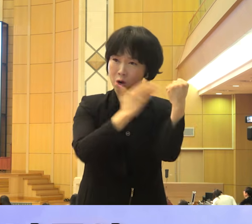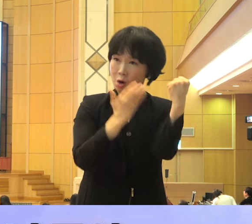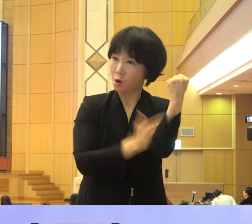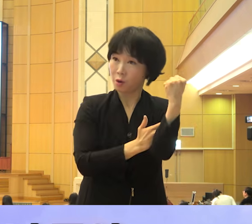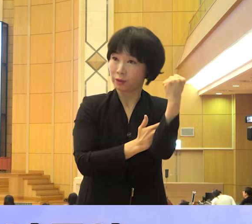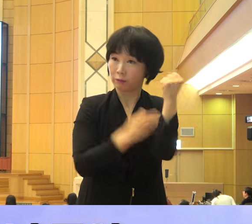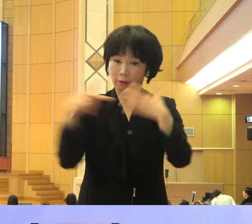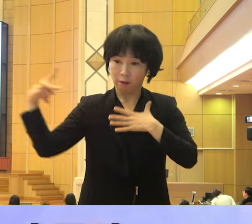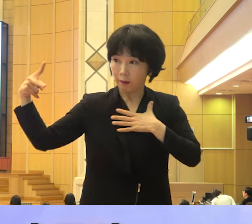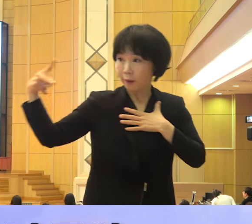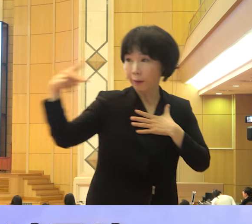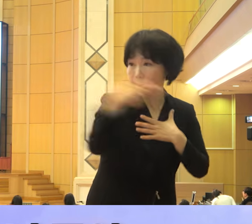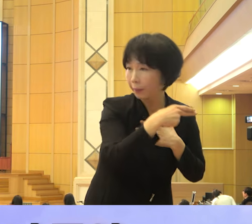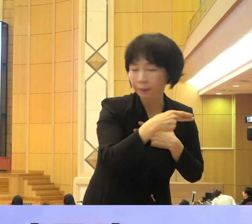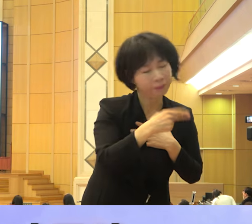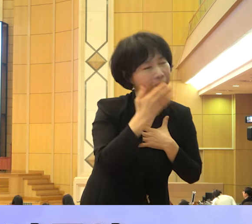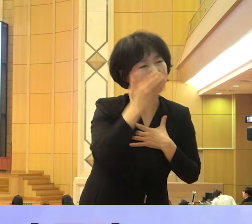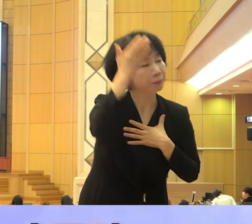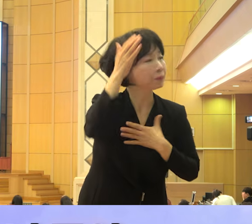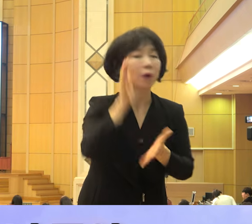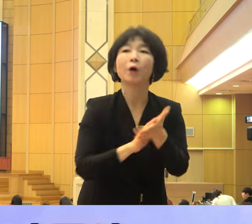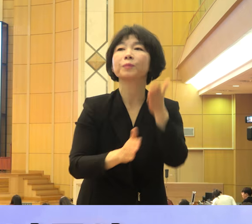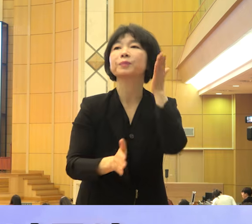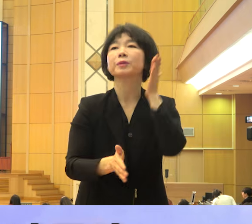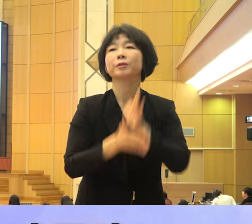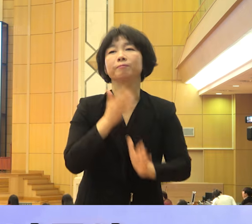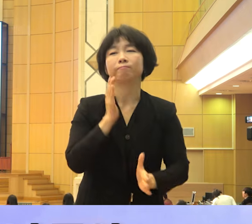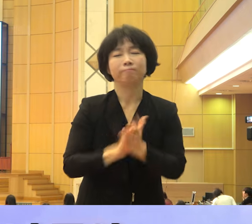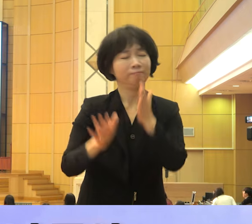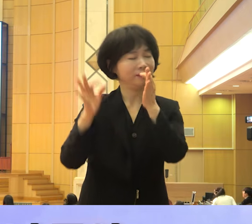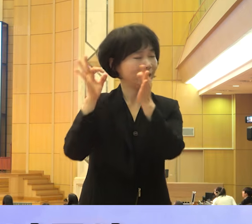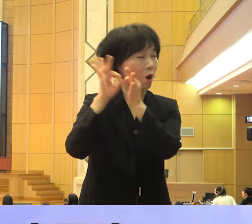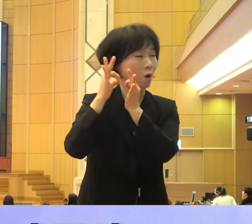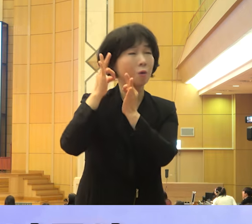하늘의 어떤 권세도 끊을 수 없는